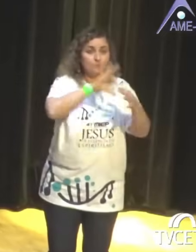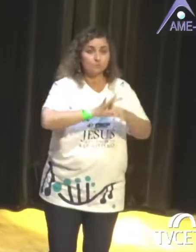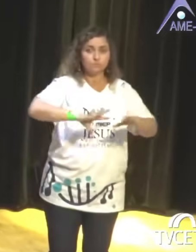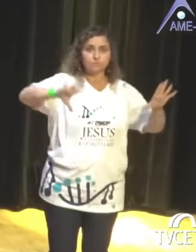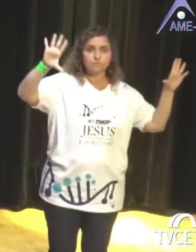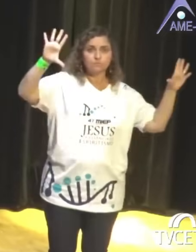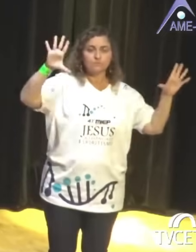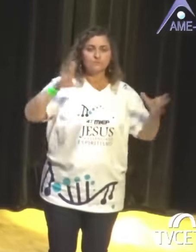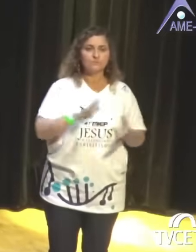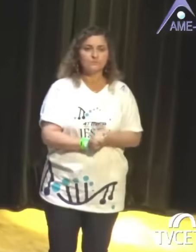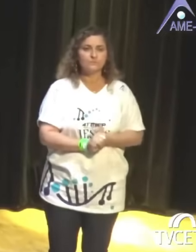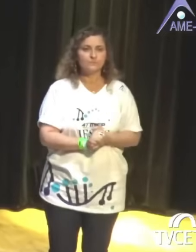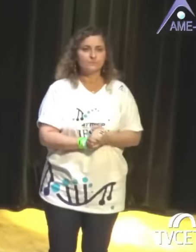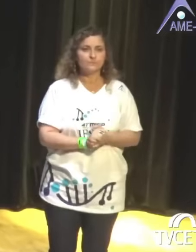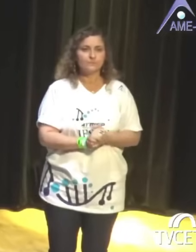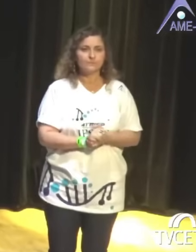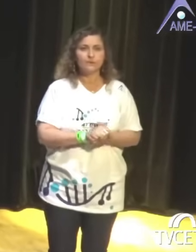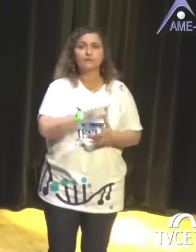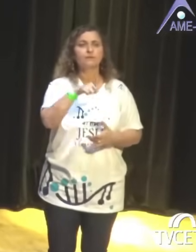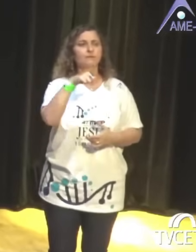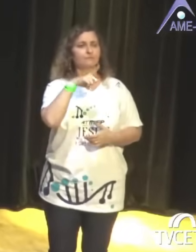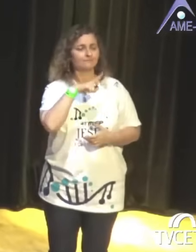ilimitados são